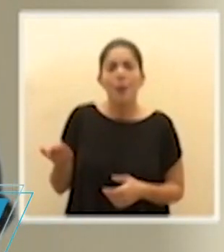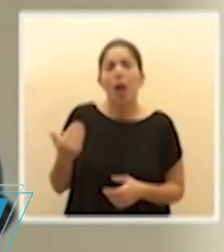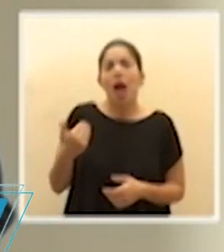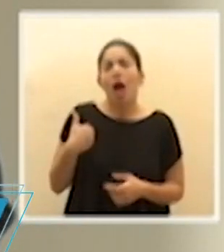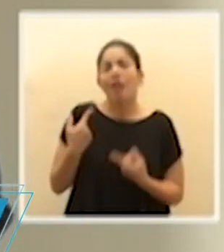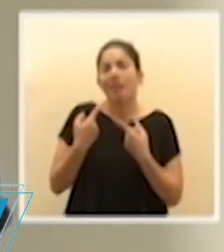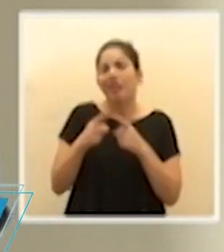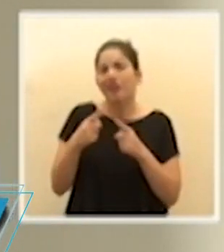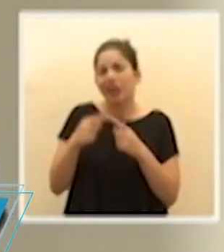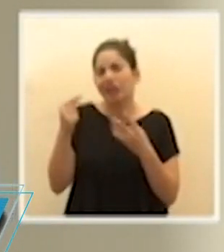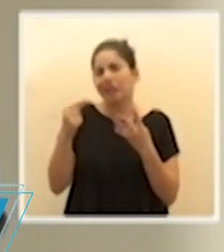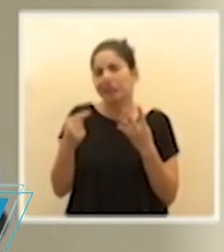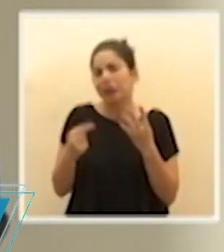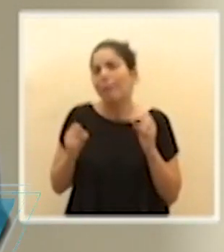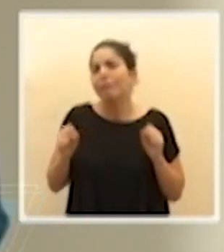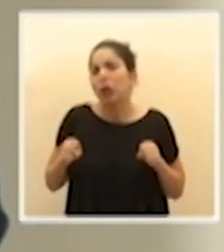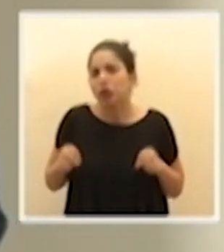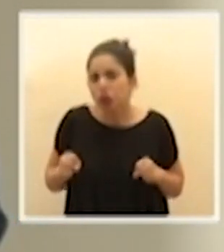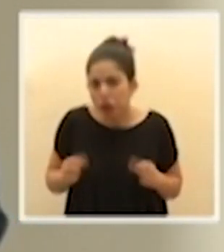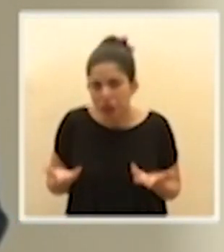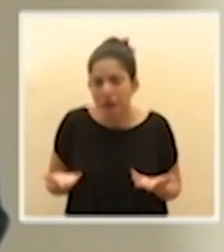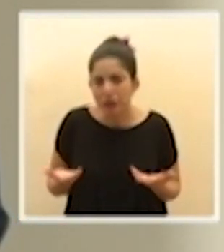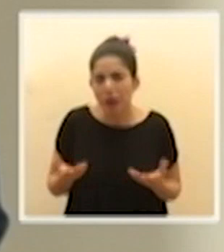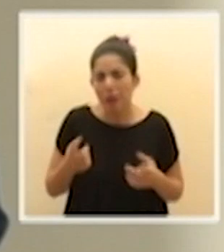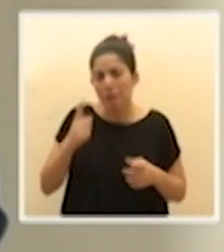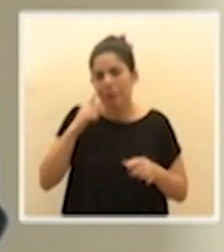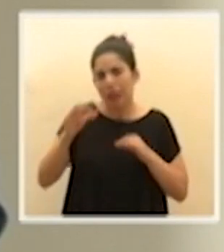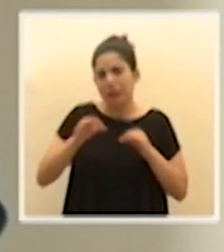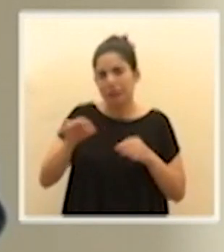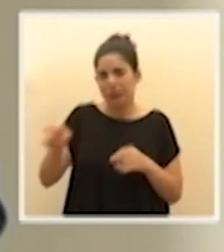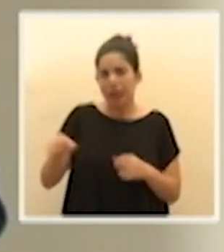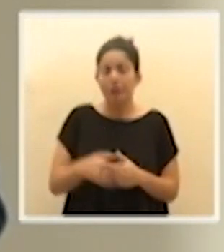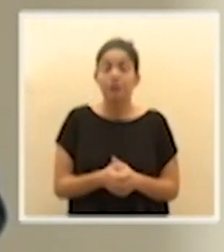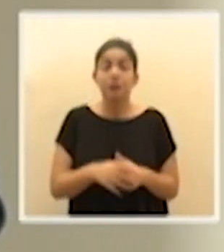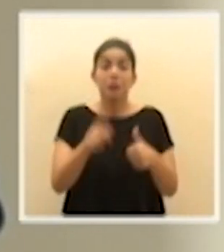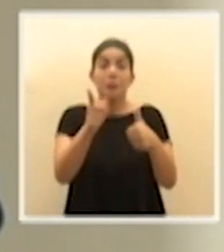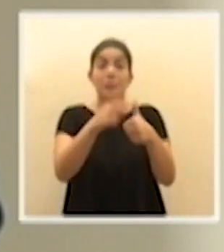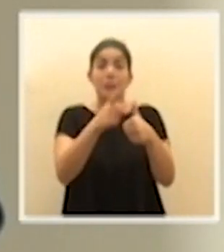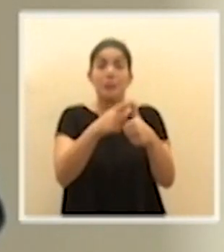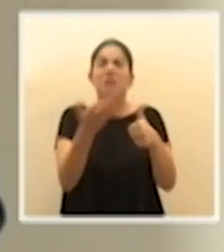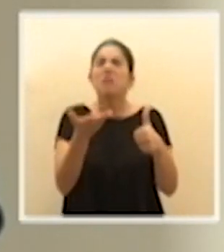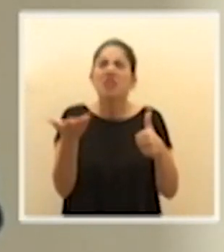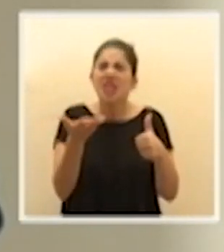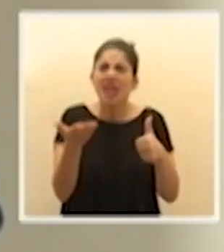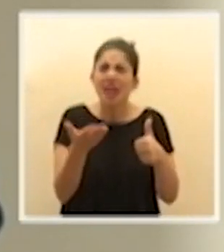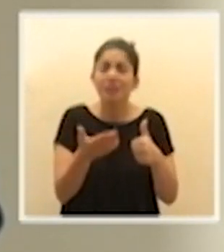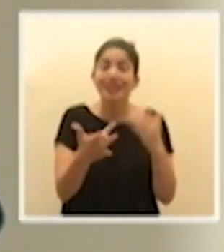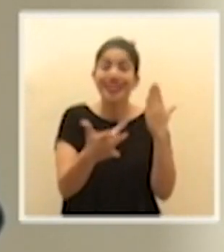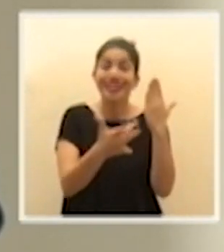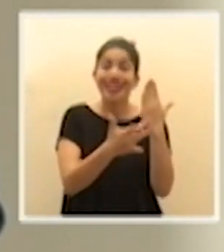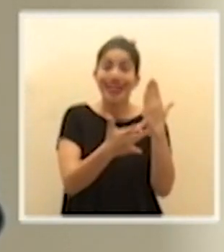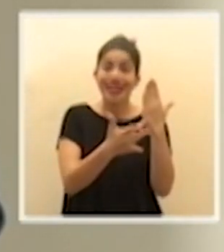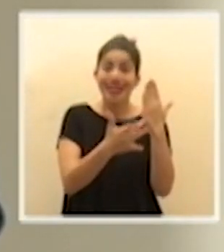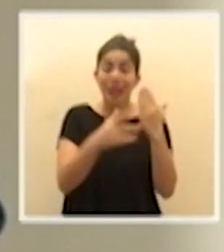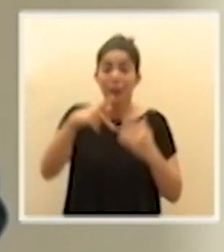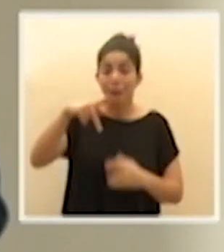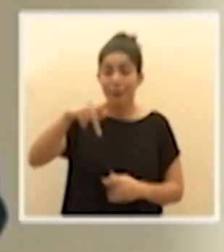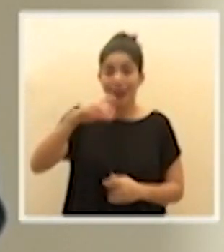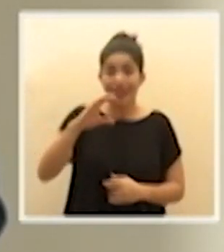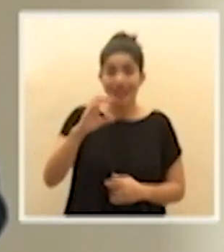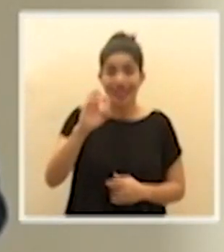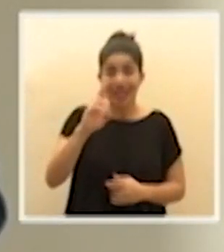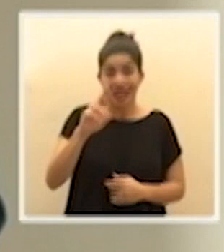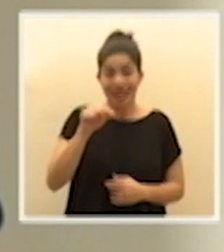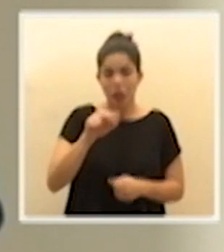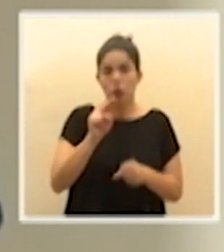hay diferentes posibilidades que pueden explicarlo. La primera es que la técnica del PCR, que es la